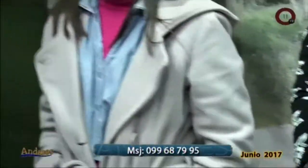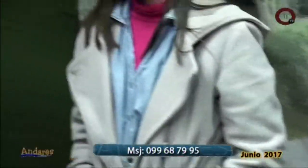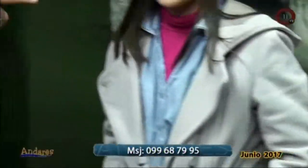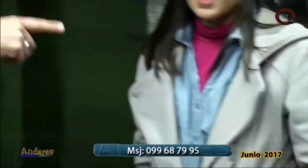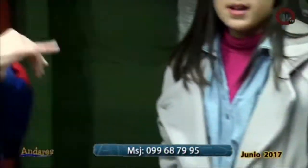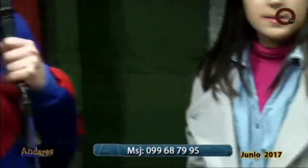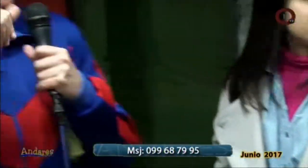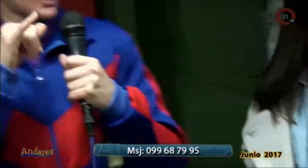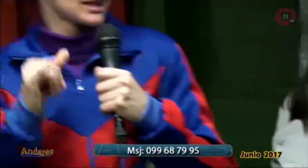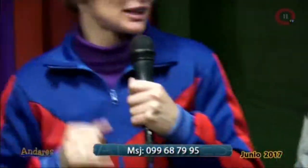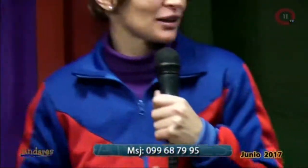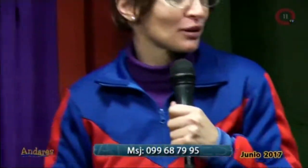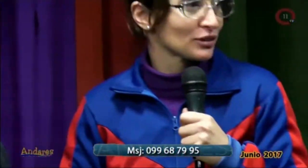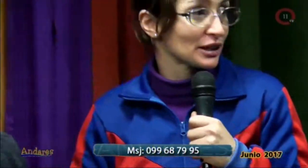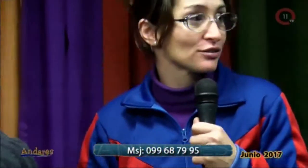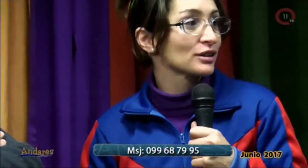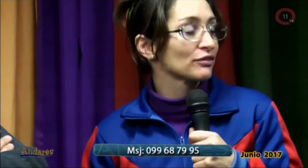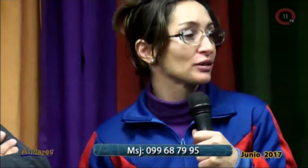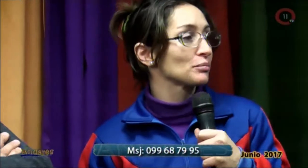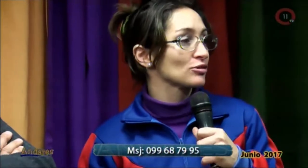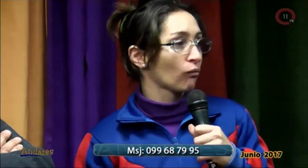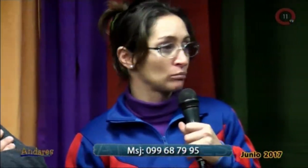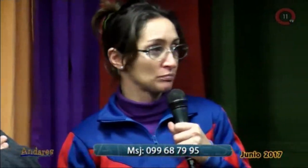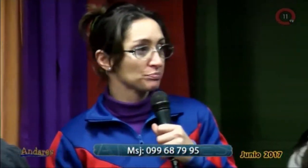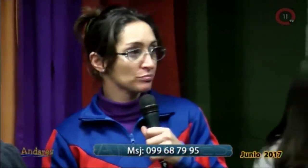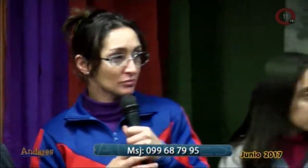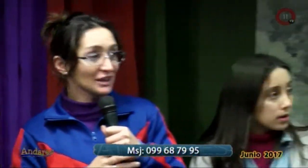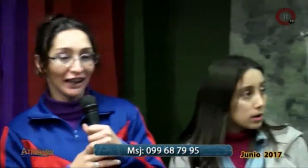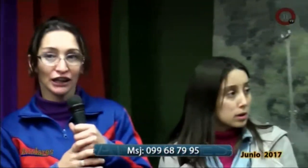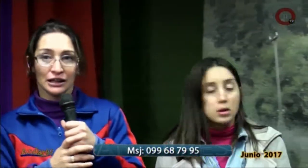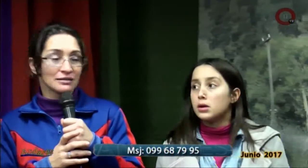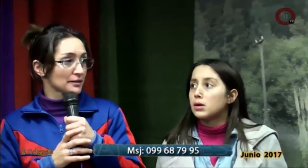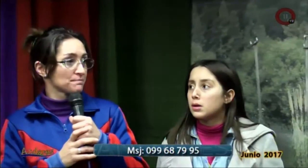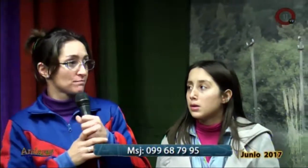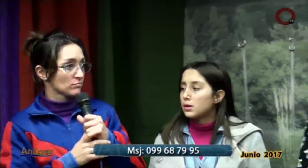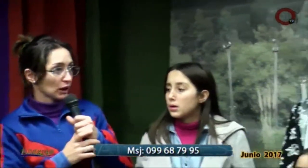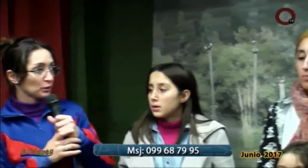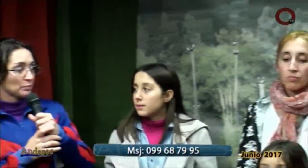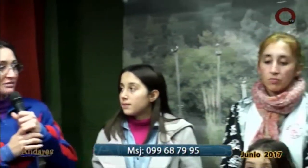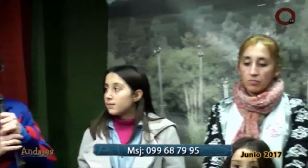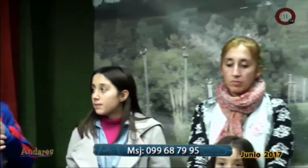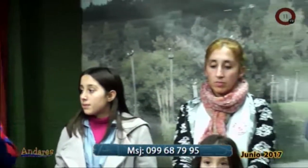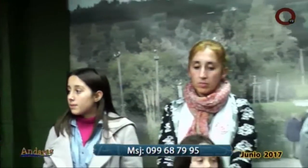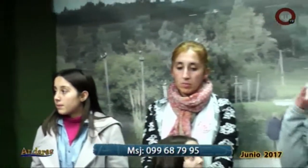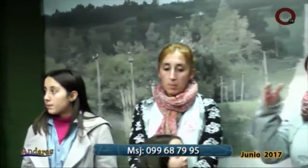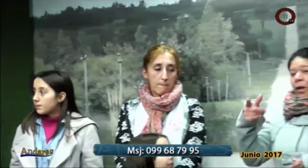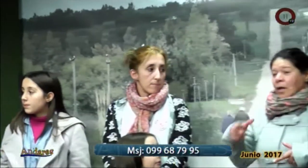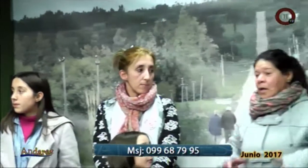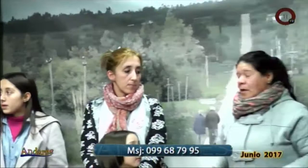Bueno Cristina nos va a contar Entonces qué fue lo que pasó Vos lo vas interpretando Lo que ella dice Sí El lunes pasado